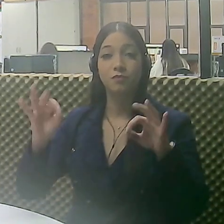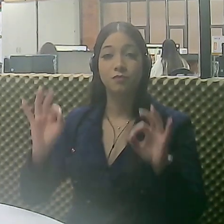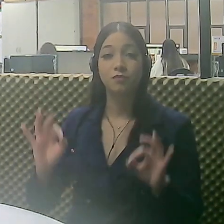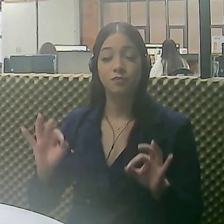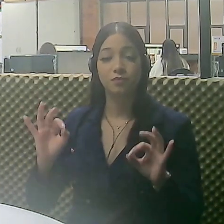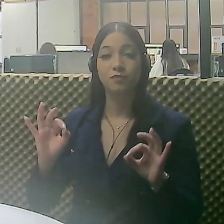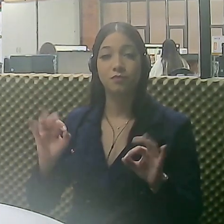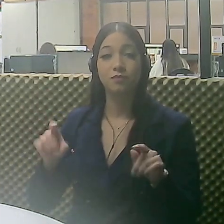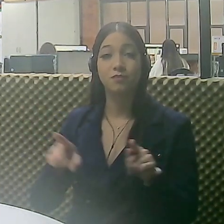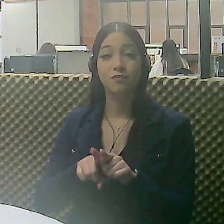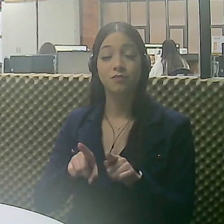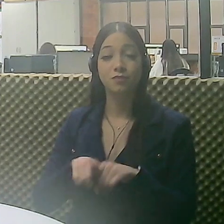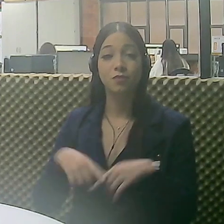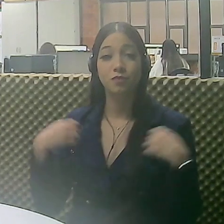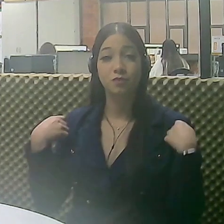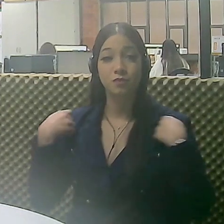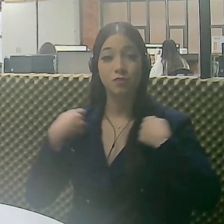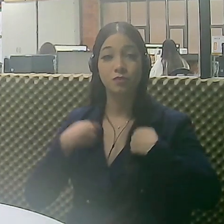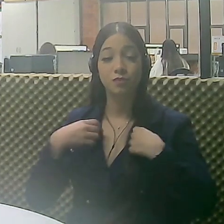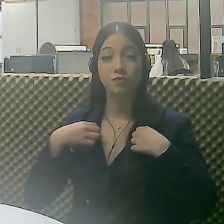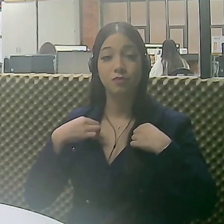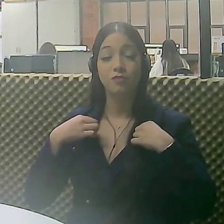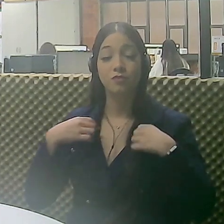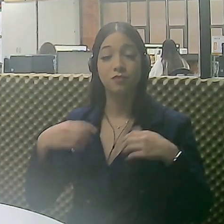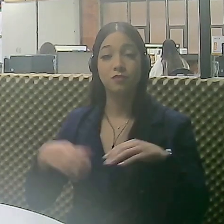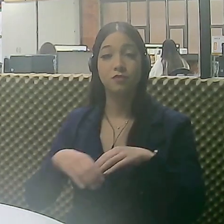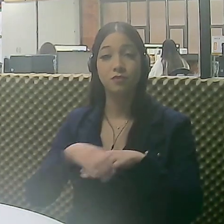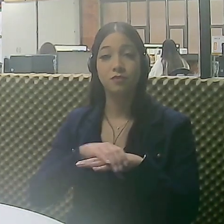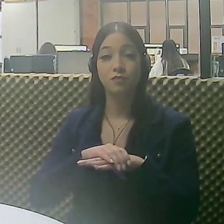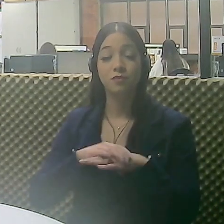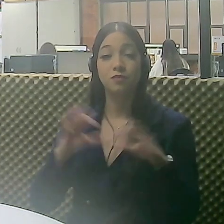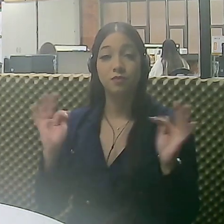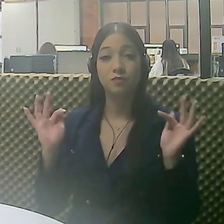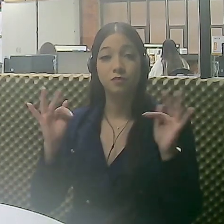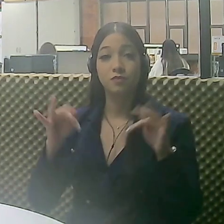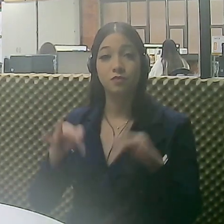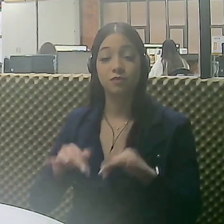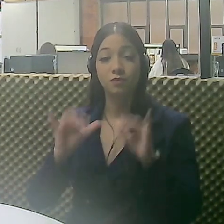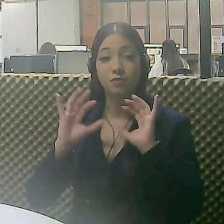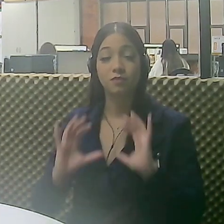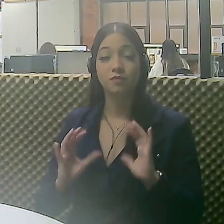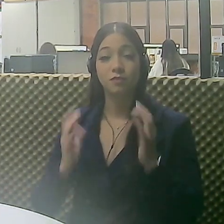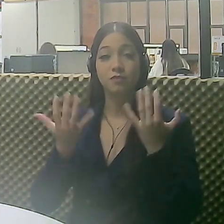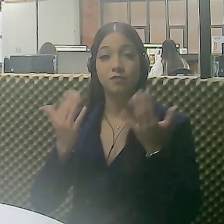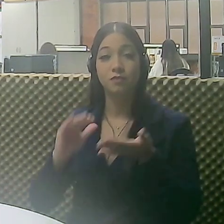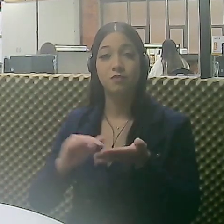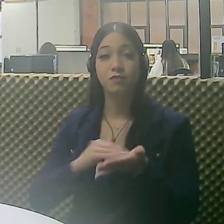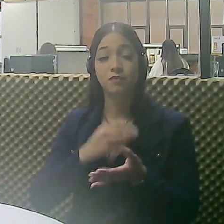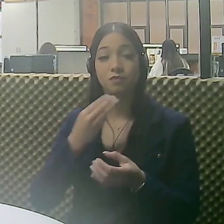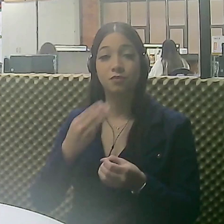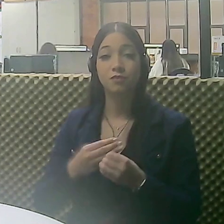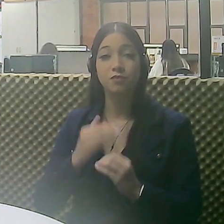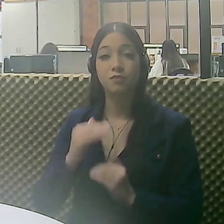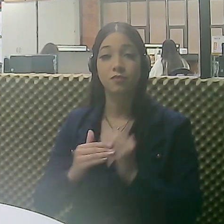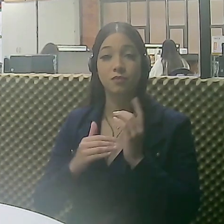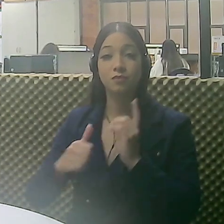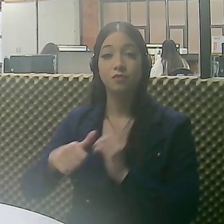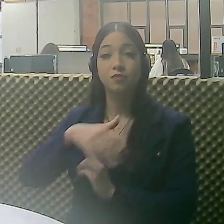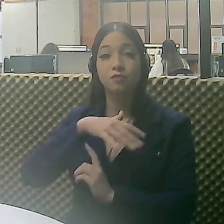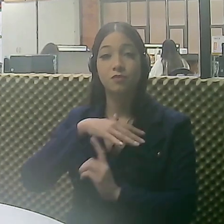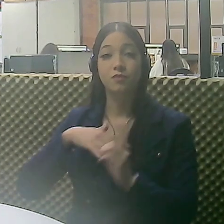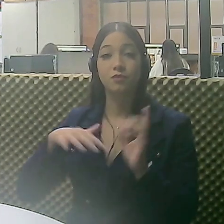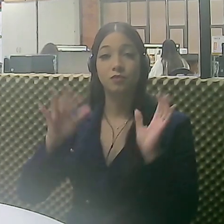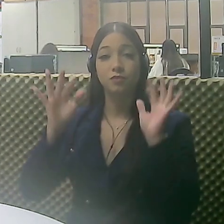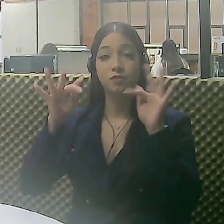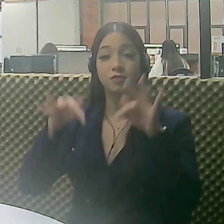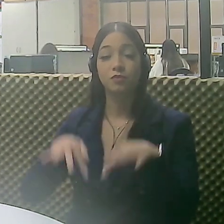edredons, além de roupas e calçados. Com o encerramento da campanha, as equipes da Secretaria Municipal de Desenvolvimento Social